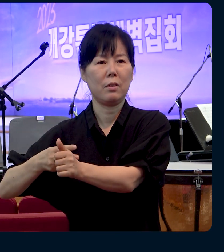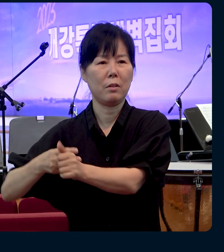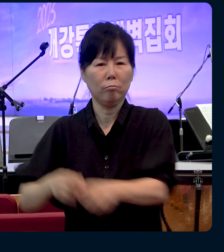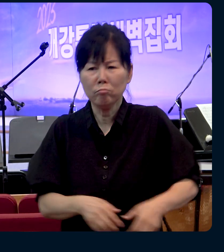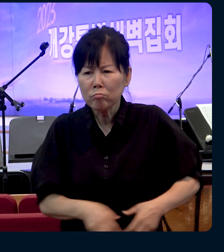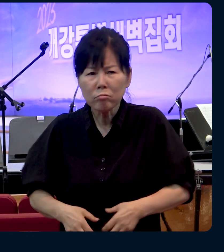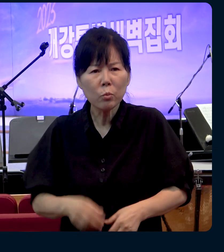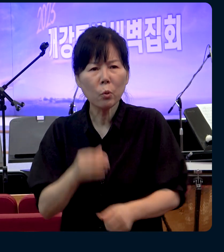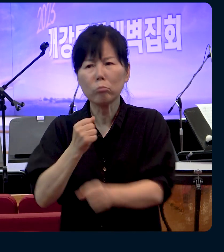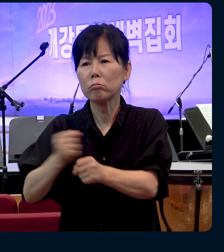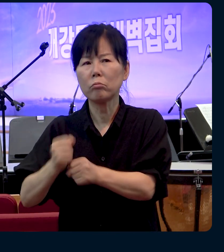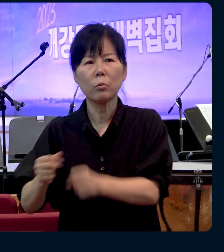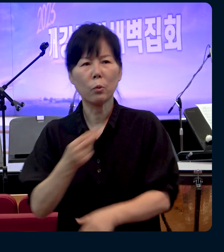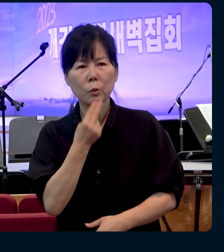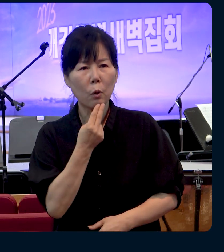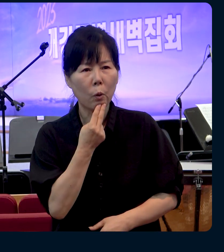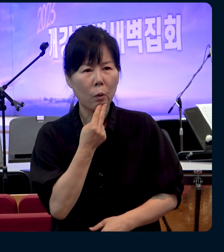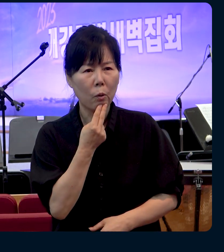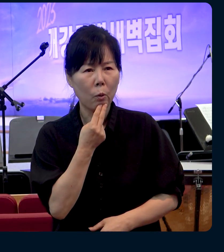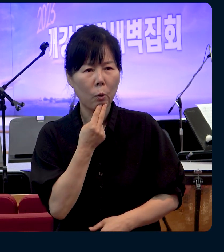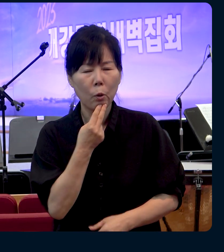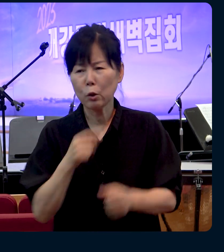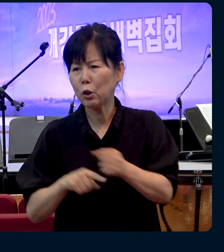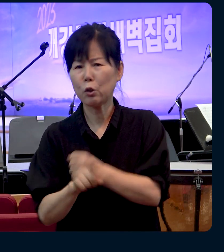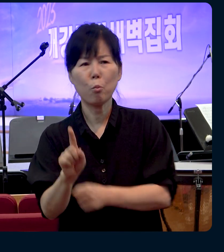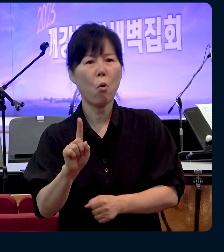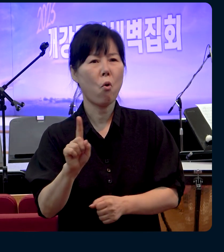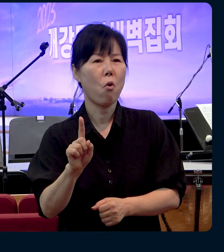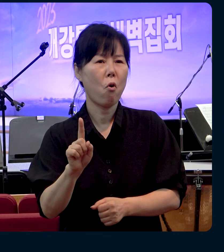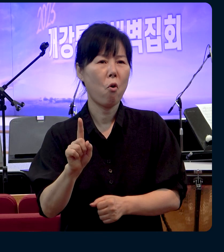그게 사도 바울 아닙니까? 이유가 뭐냐?